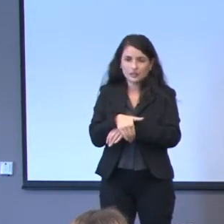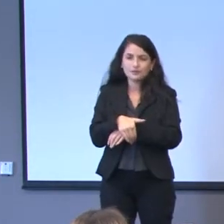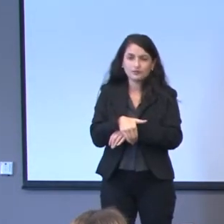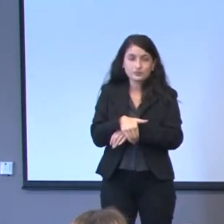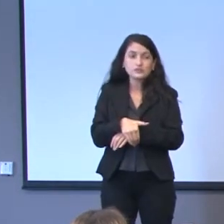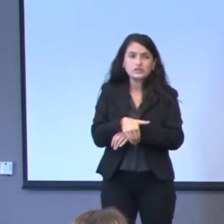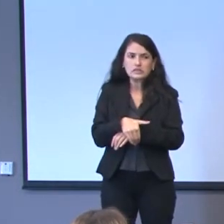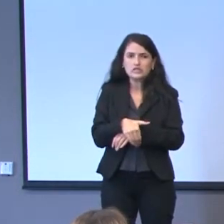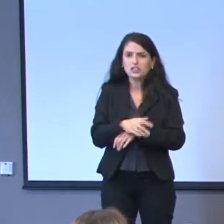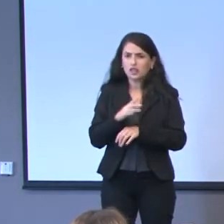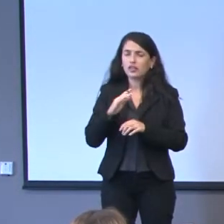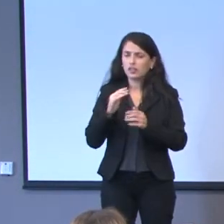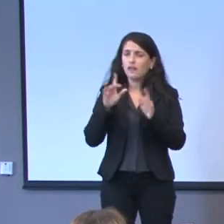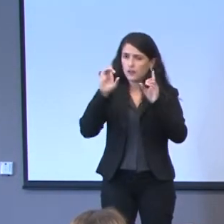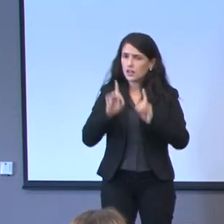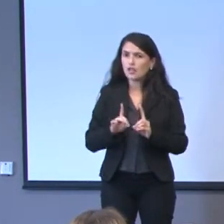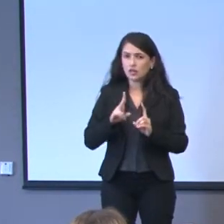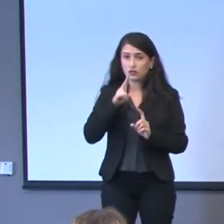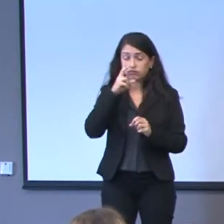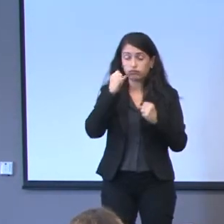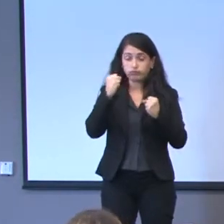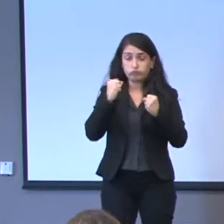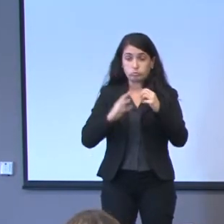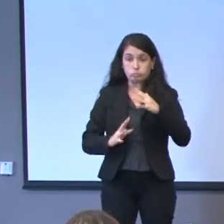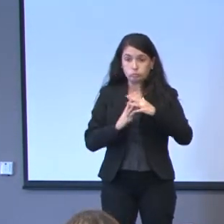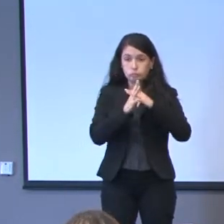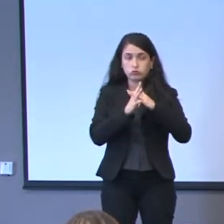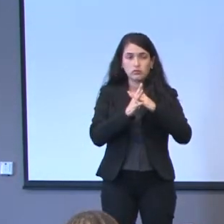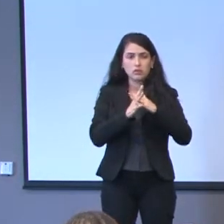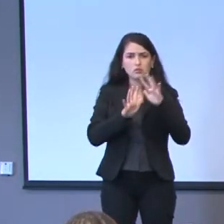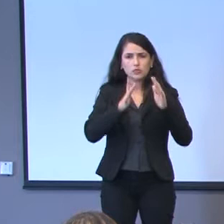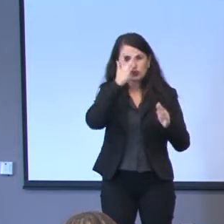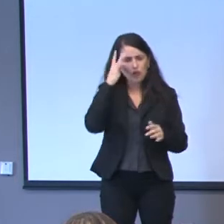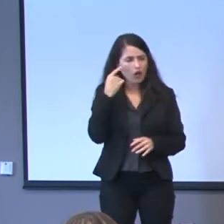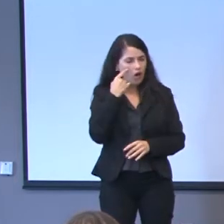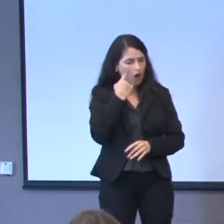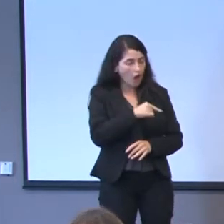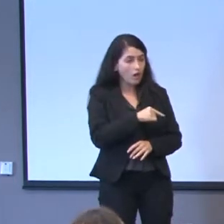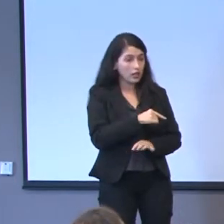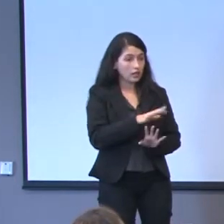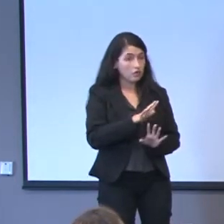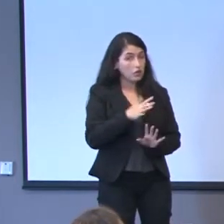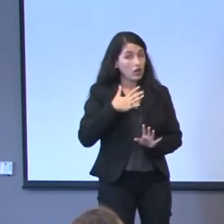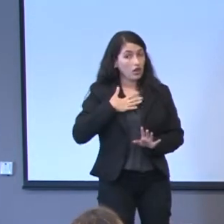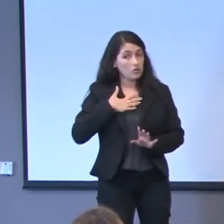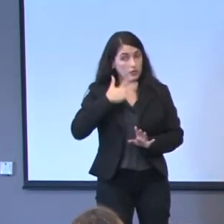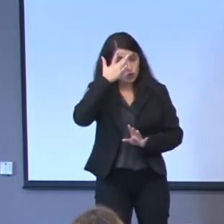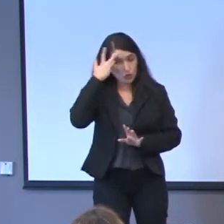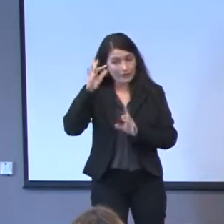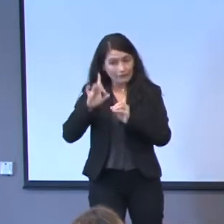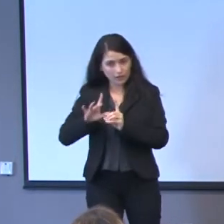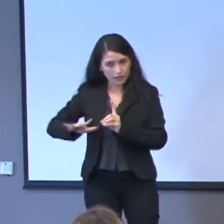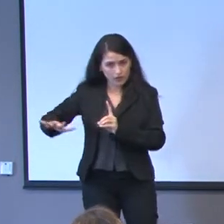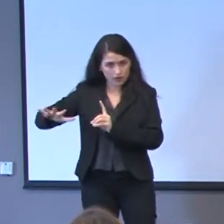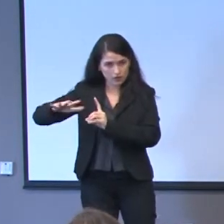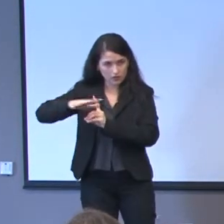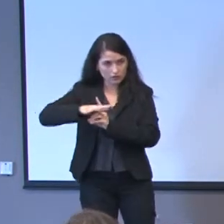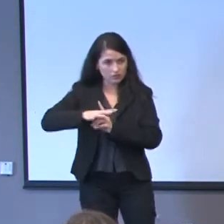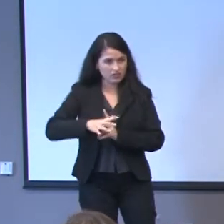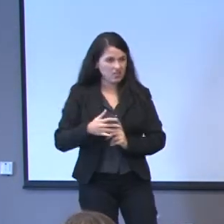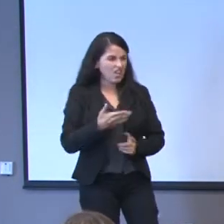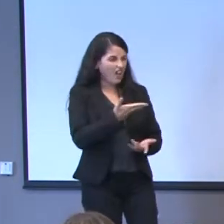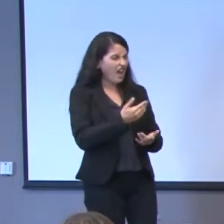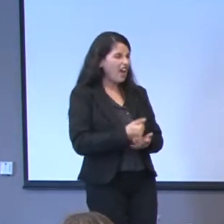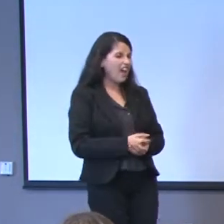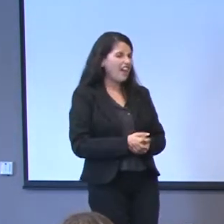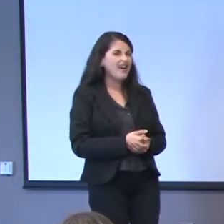deficiência extremamente severa, e as pessoas olham para ela, estou falando do universo da pessoa com deficiência. Mas ela